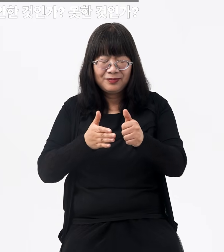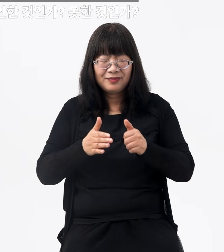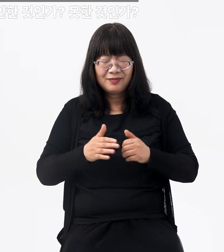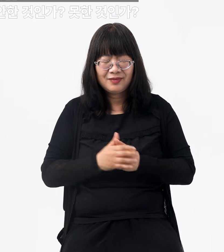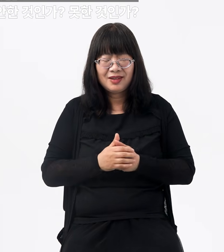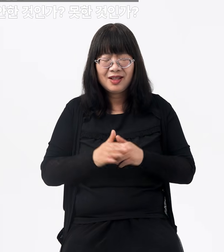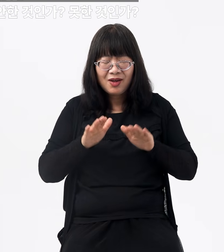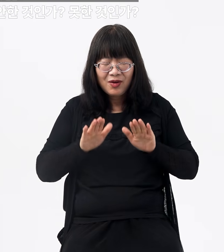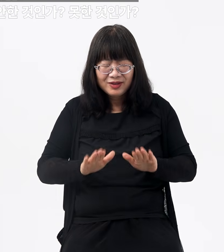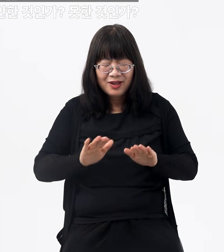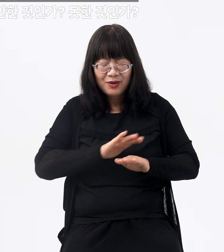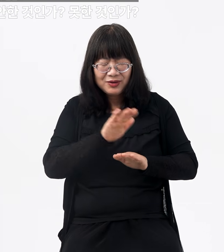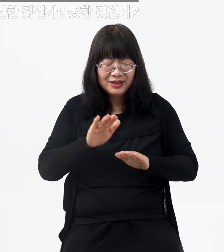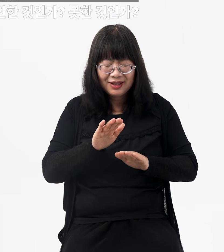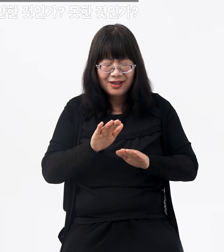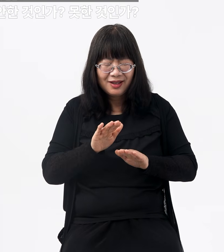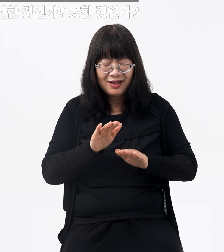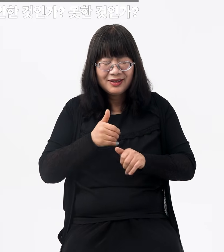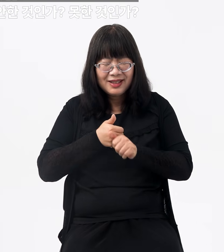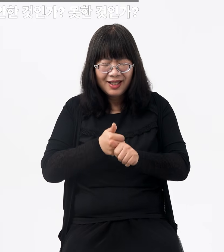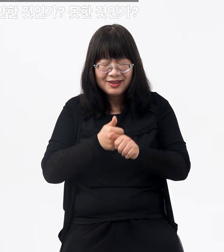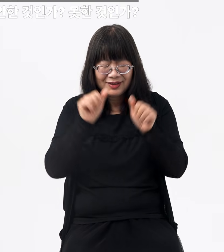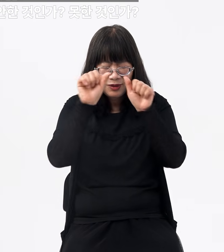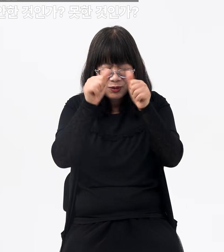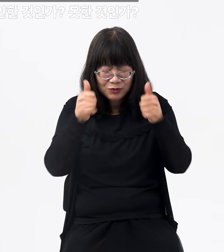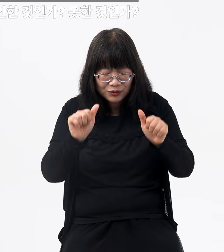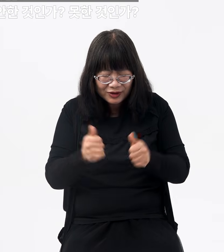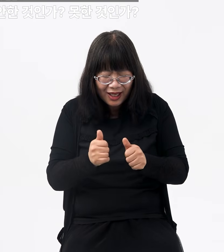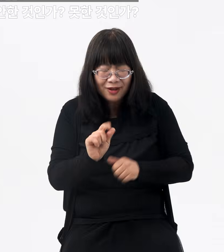현대판 우상은 편의, 편리,